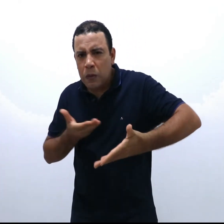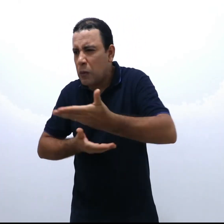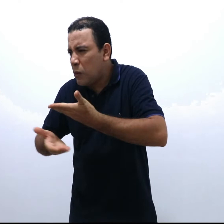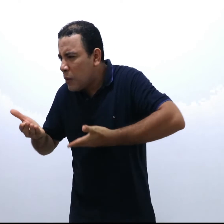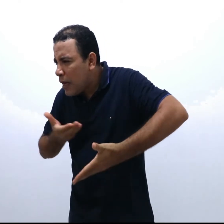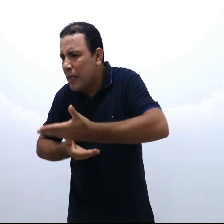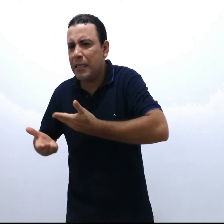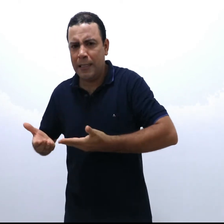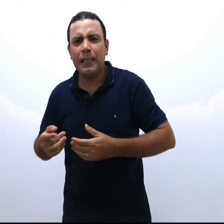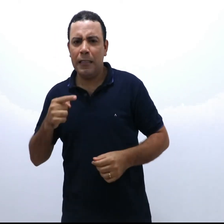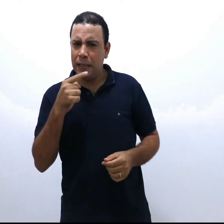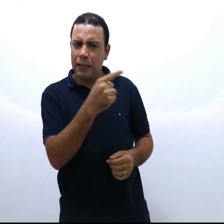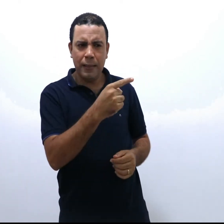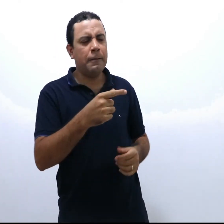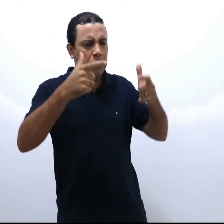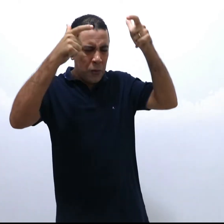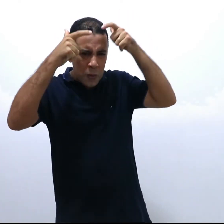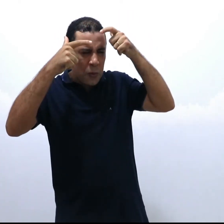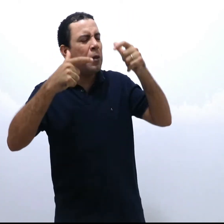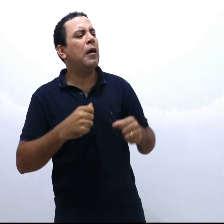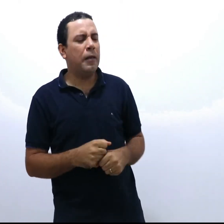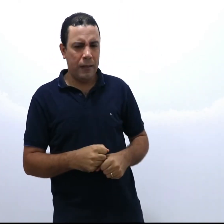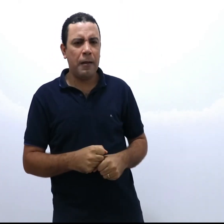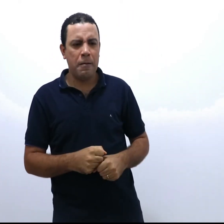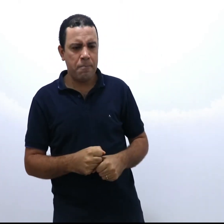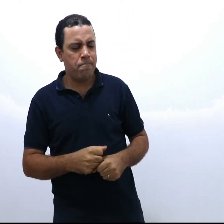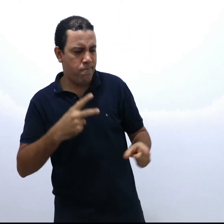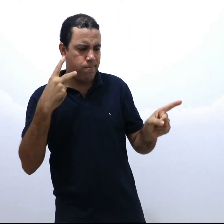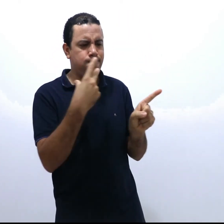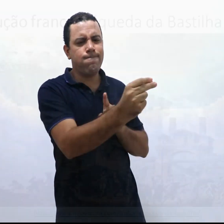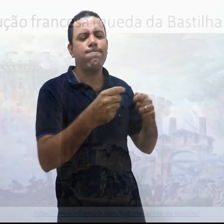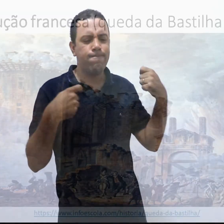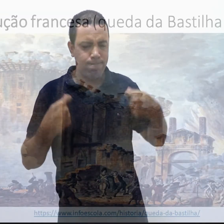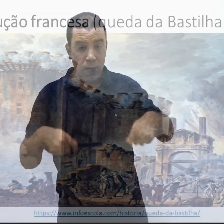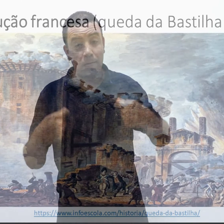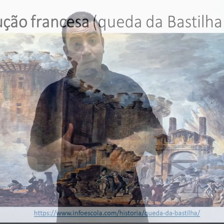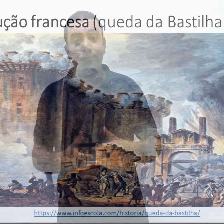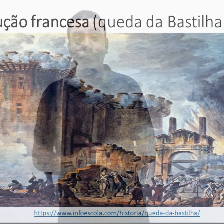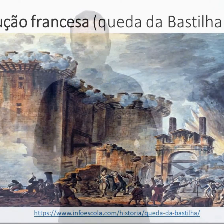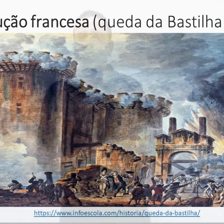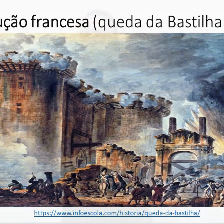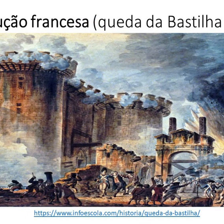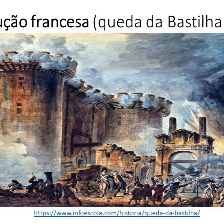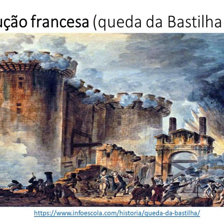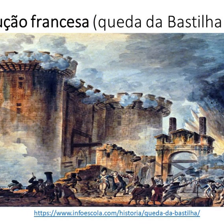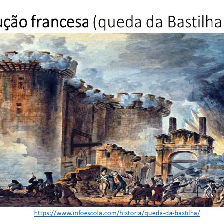interagir buscando uma forma de vencer o poder do rei.